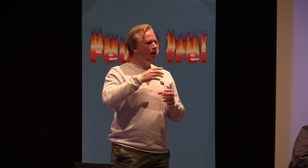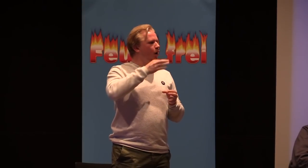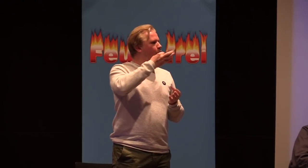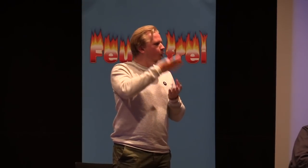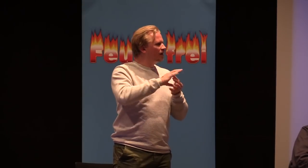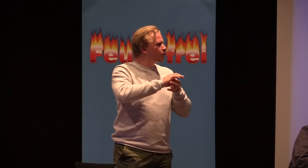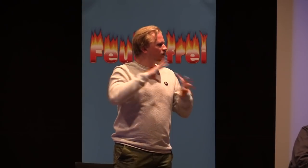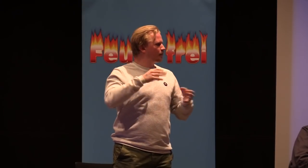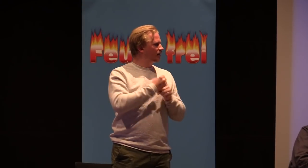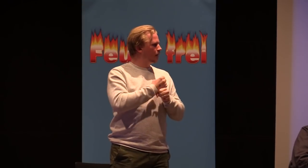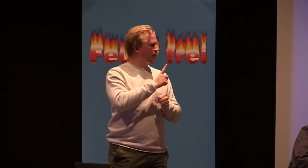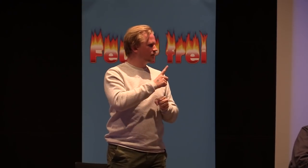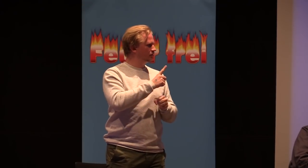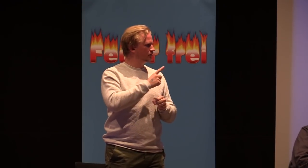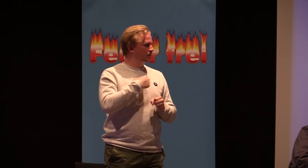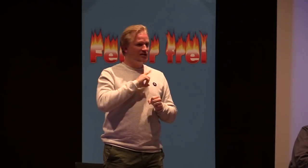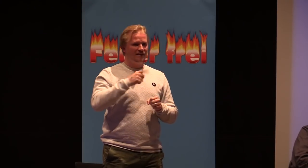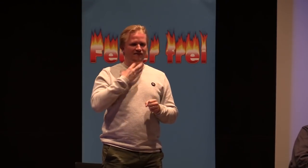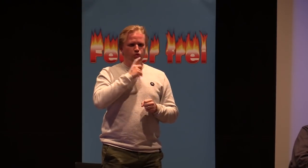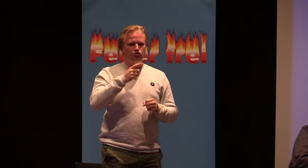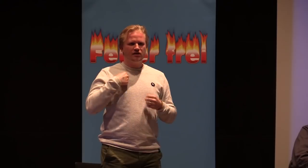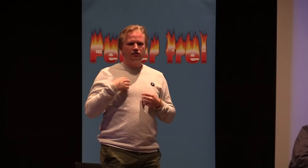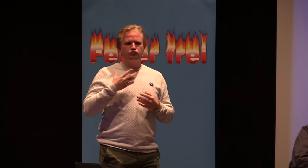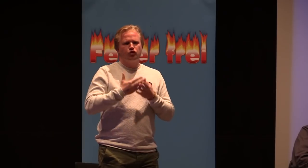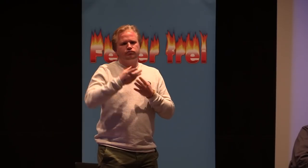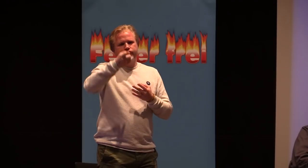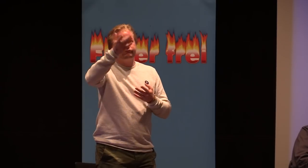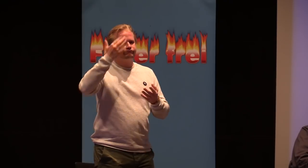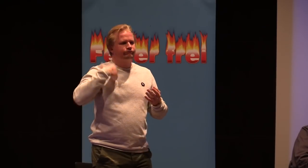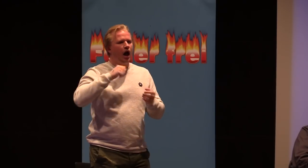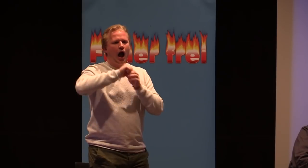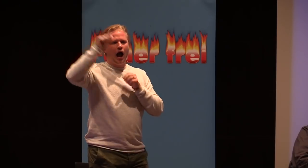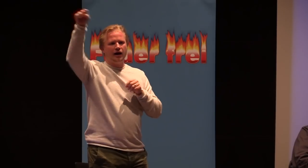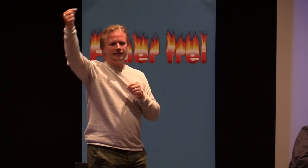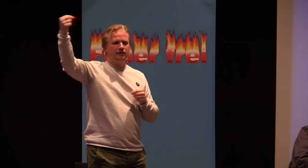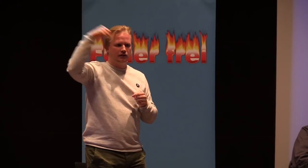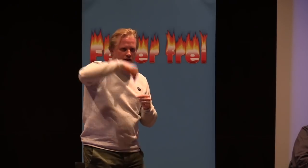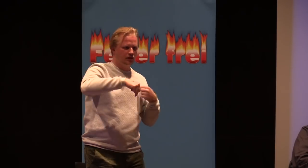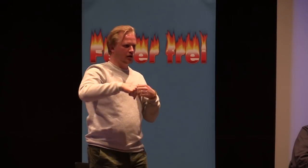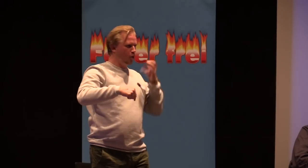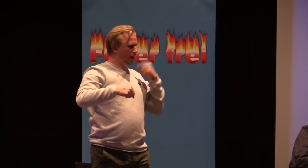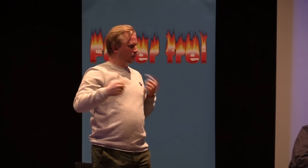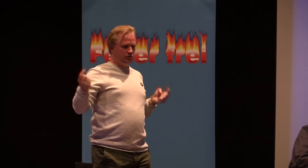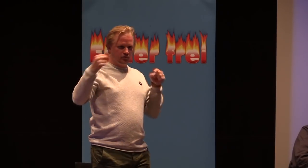das würde man mit jemandem zusammen machen, dann denke ich, ja, geteiltes Leid ist halbes Leid, sagt man auch mal so schön.